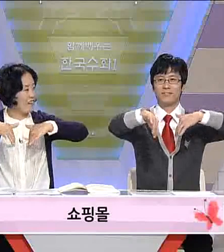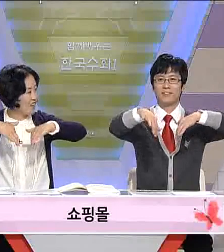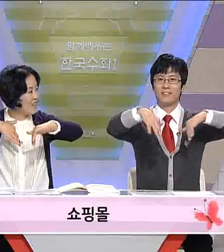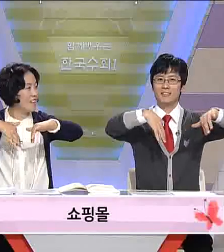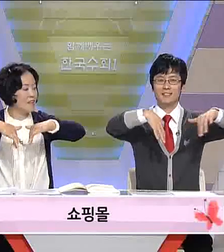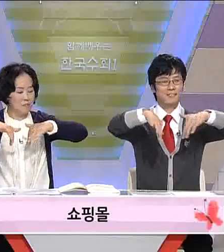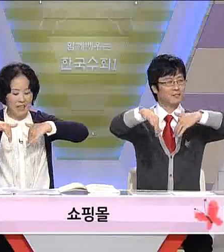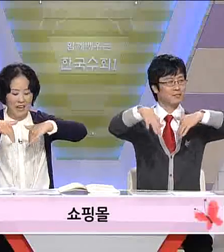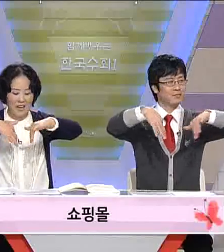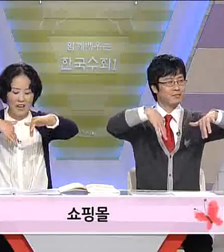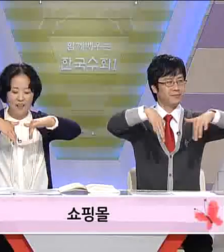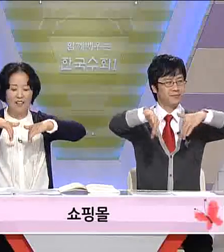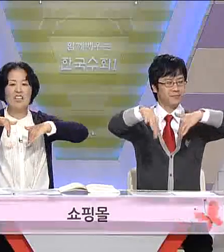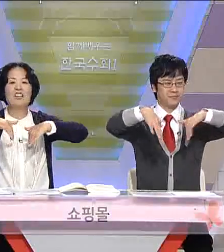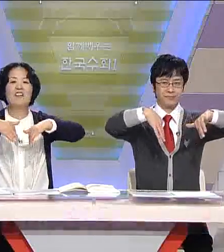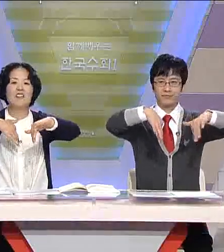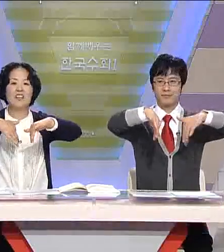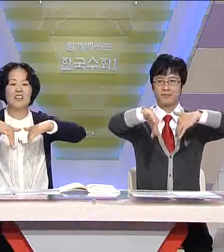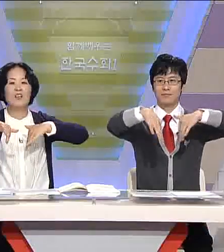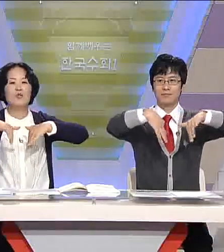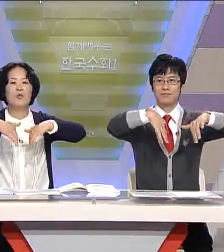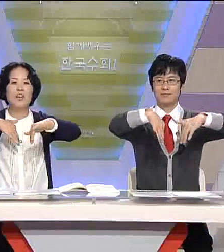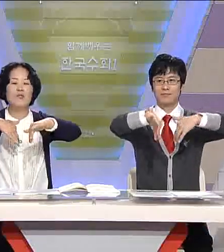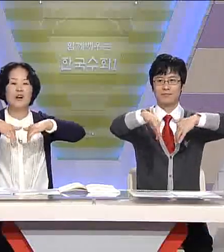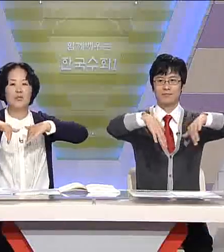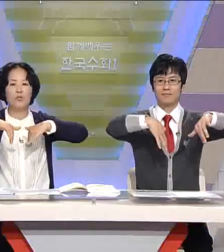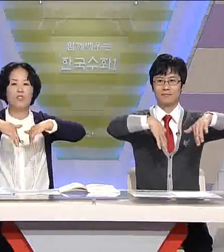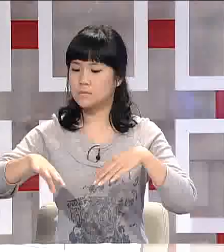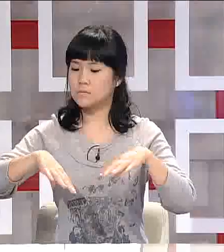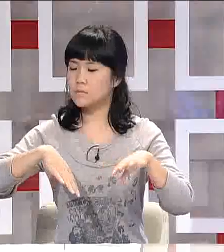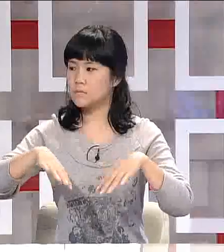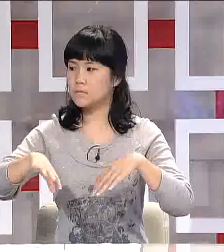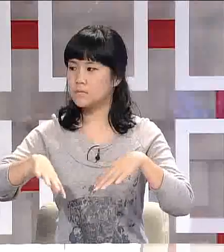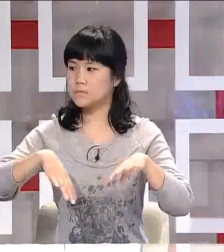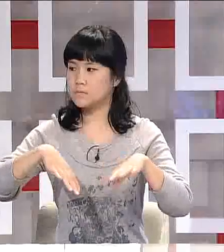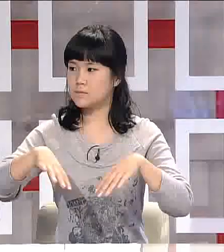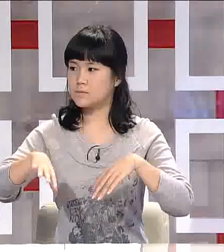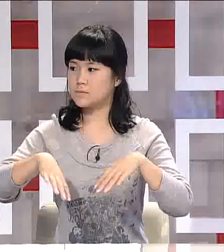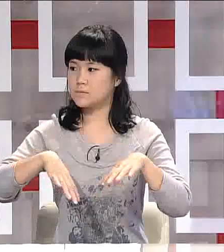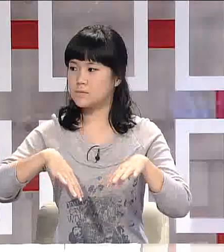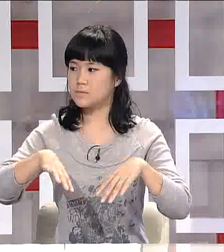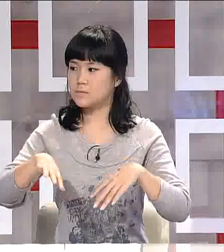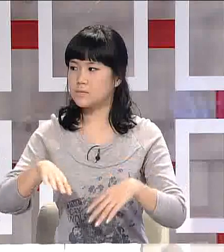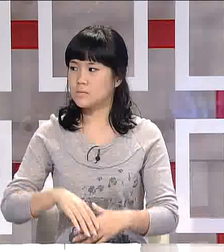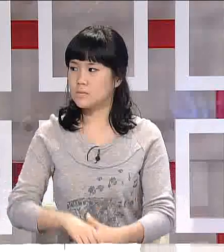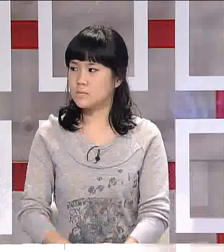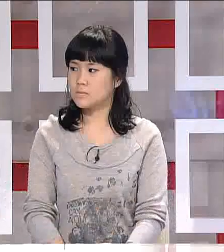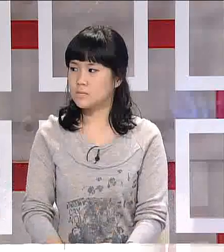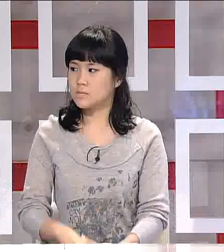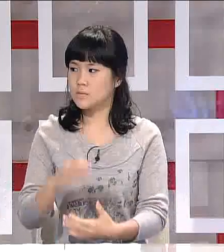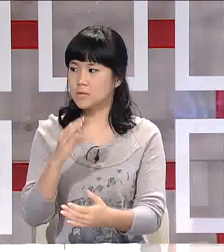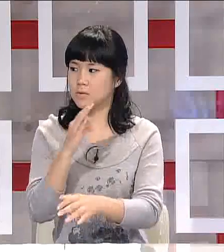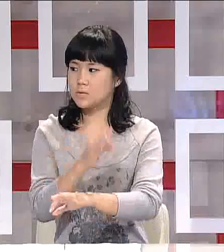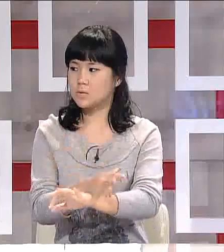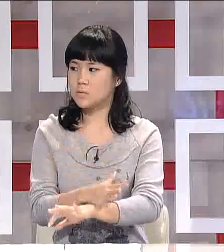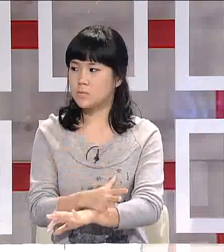왕래를 나타냅니다. 길거리, 통행과 동영어이기도 하고요. 이것을 이어서 해주면